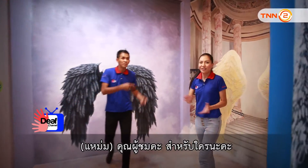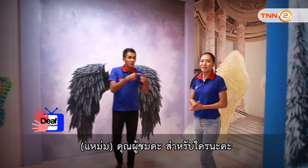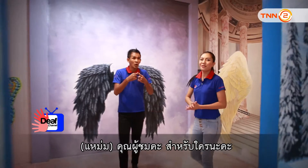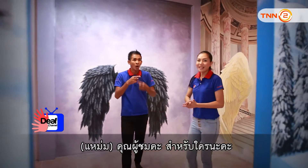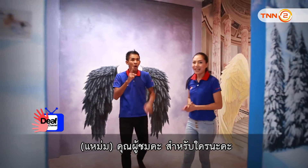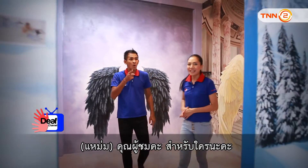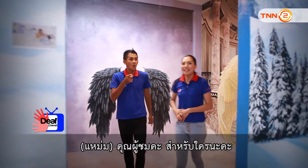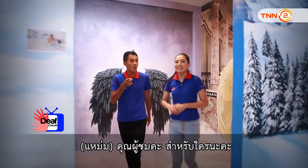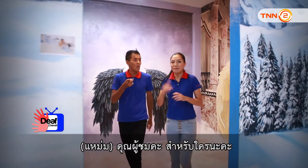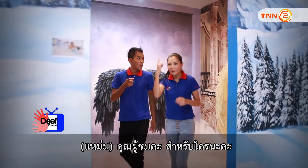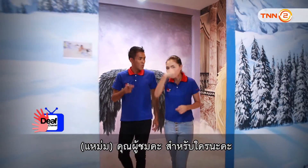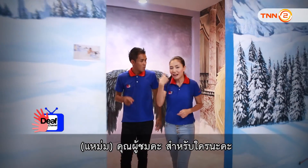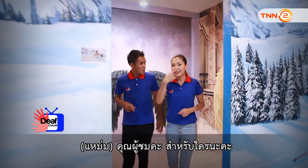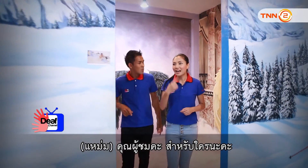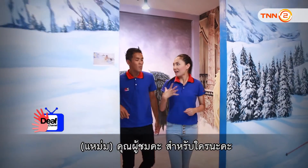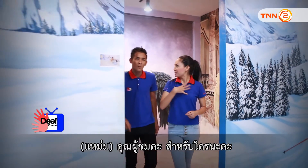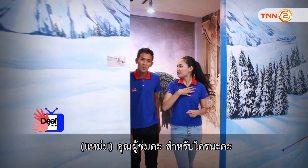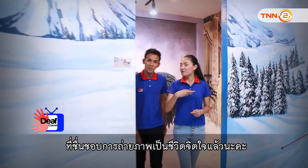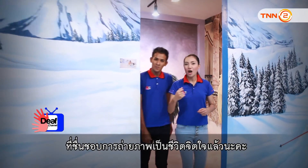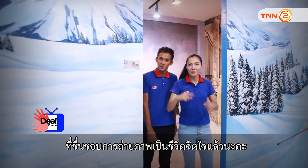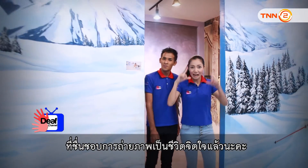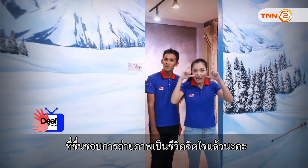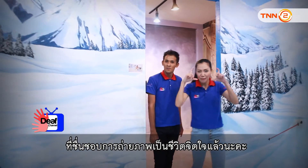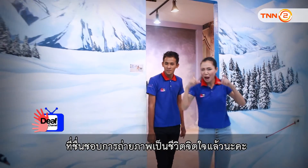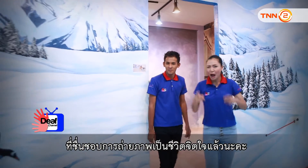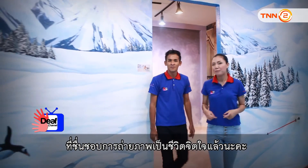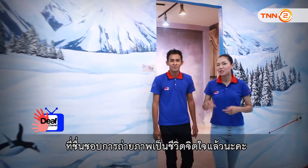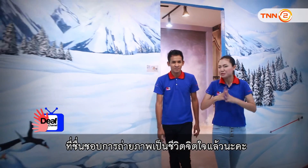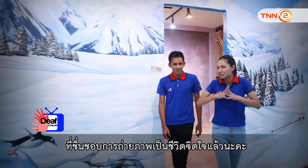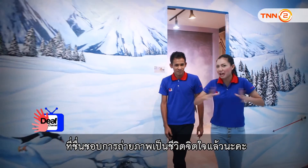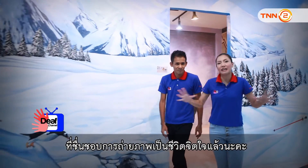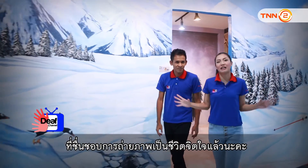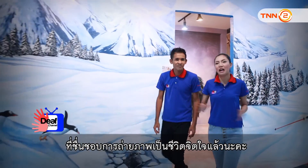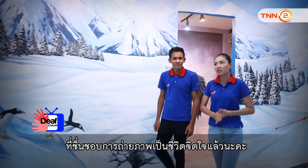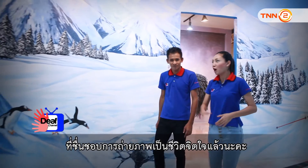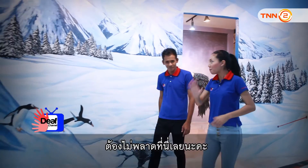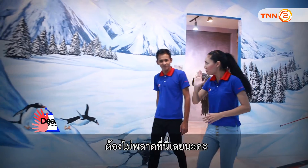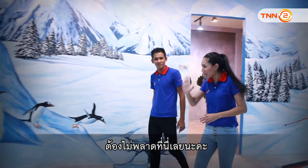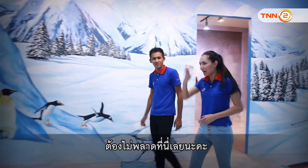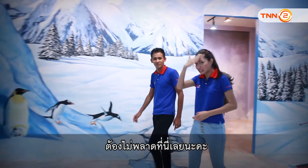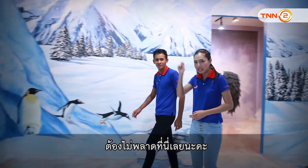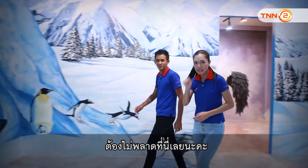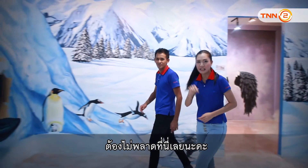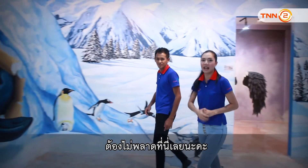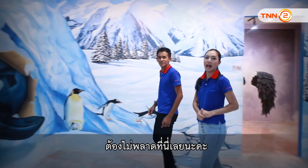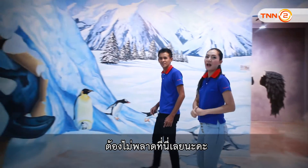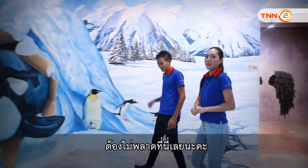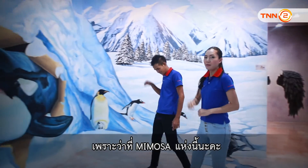คุณผู้ชมคะสำหรับใครนะคะที่ชื่นชอบการถ่ายภาพเป็นชีวิตจิตใจนะคะต้องไม่พลาดที่นี่เลยค่ะเพราะว่า